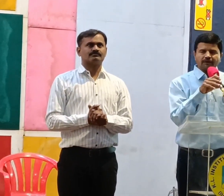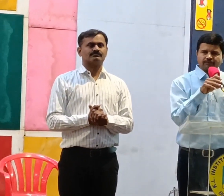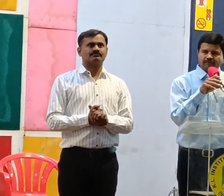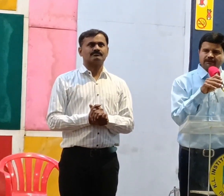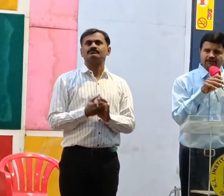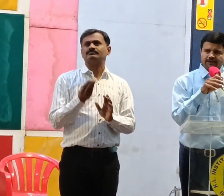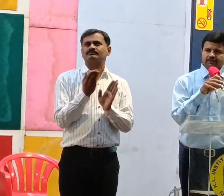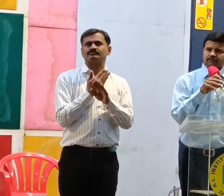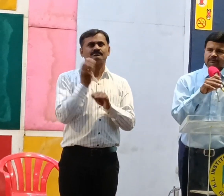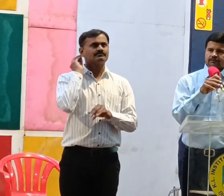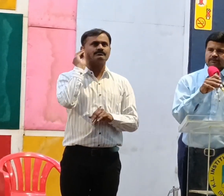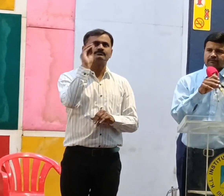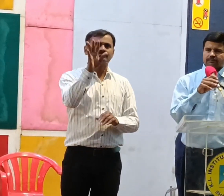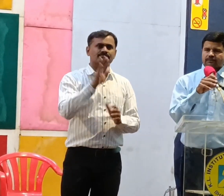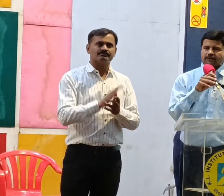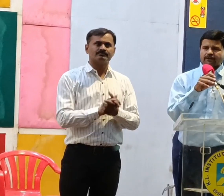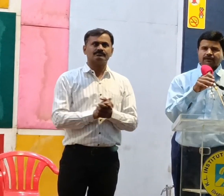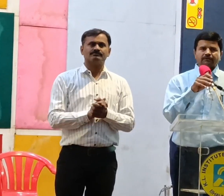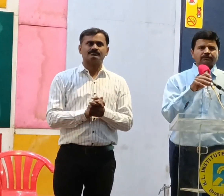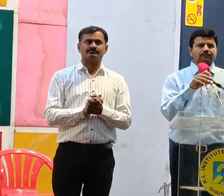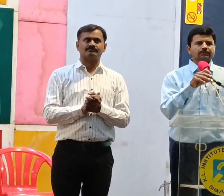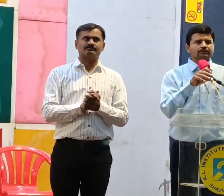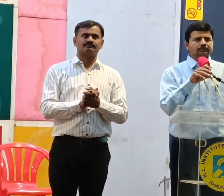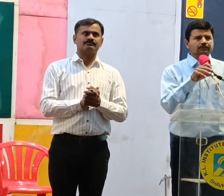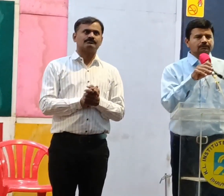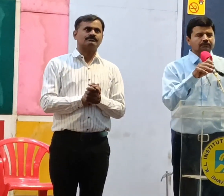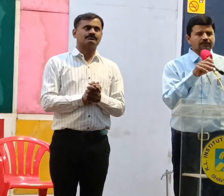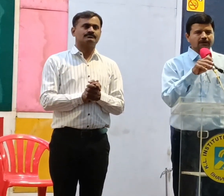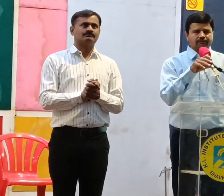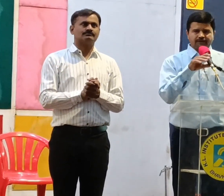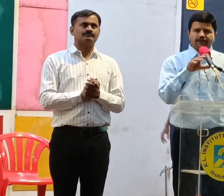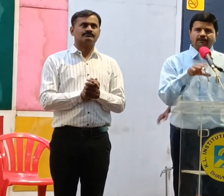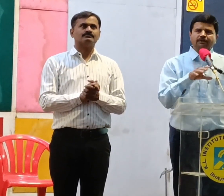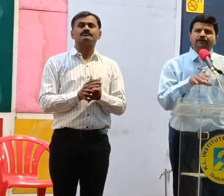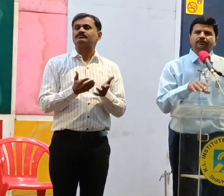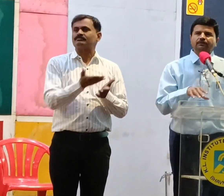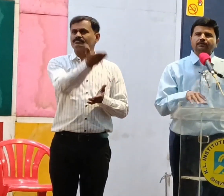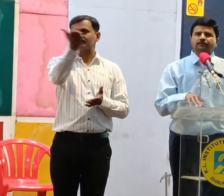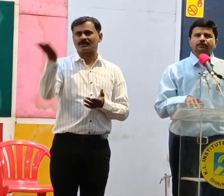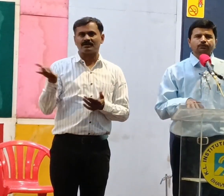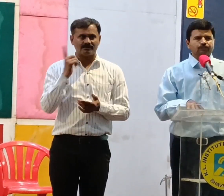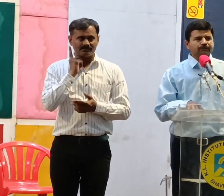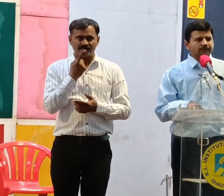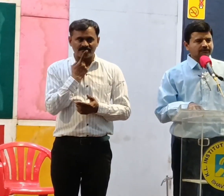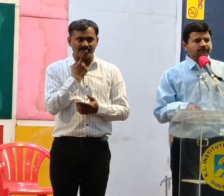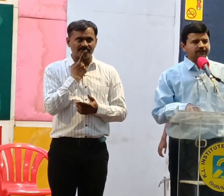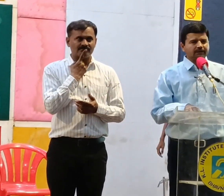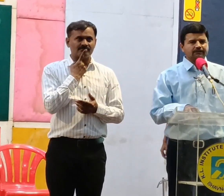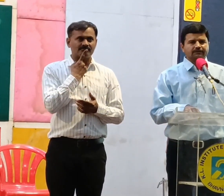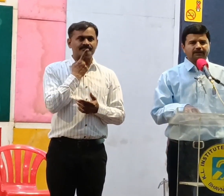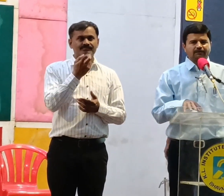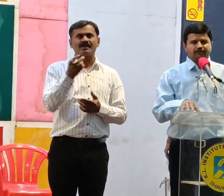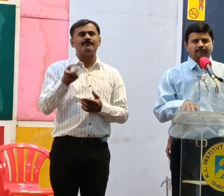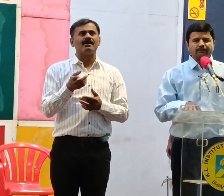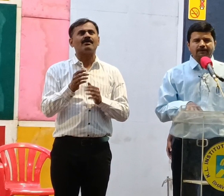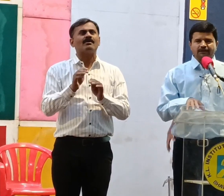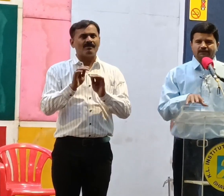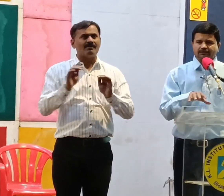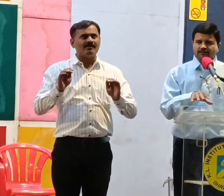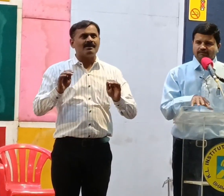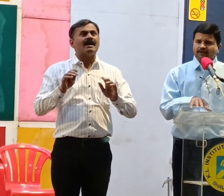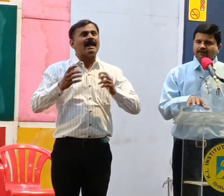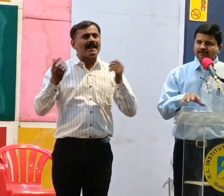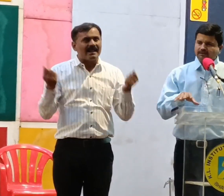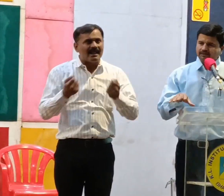મેં હમણાં આપને વાત કરી કે આ વિદ્યાર્થી રૂપી રથ છે ને, એના બે પૈડા